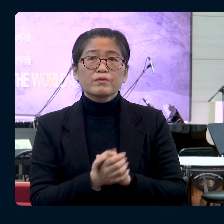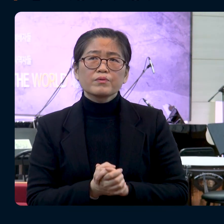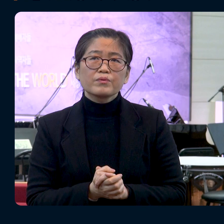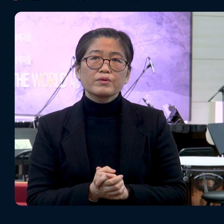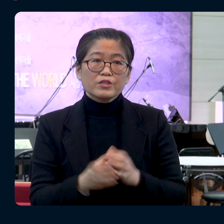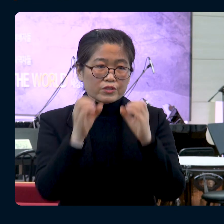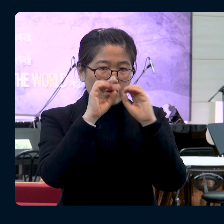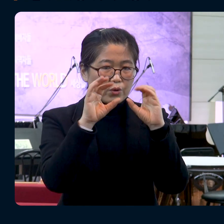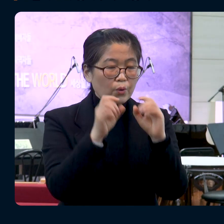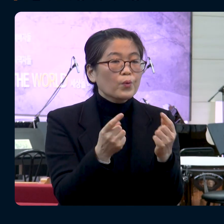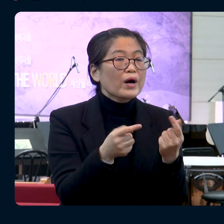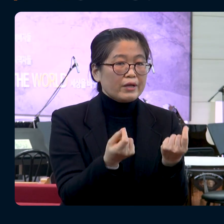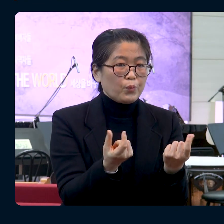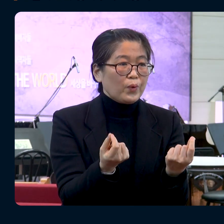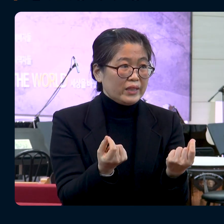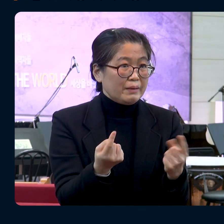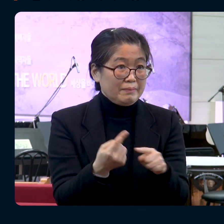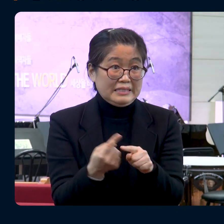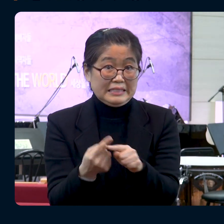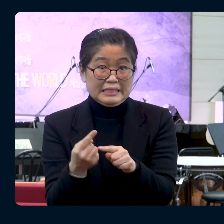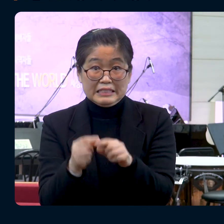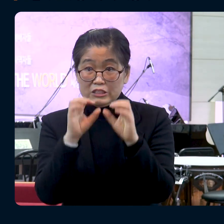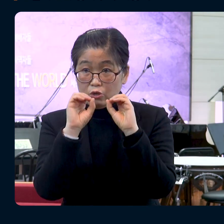선교는 바로 그런 것이다.